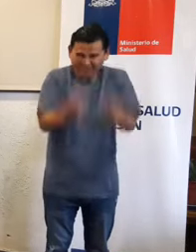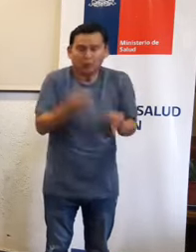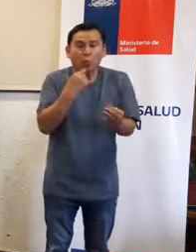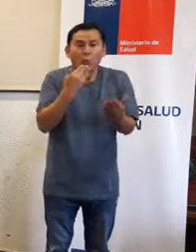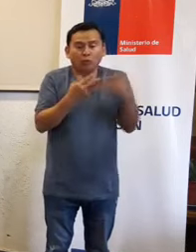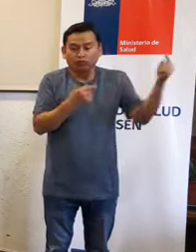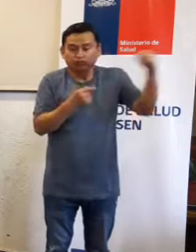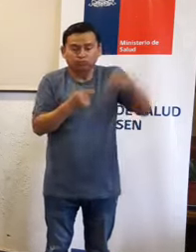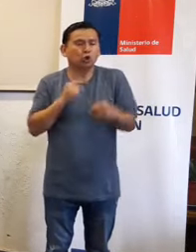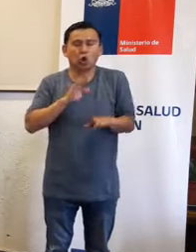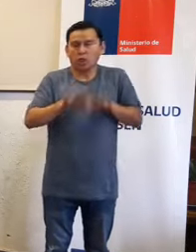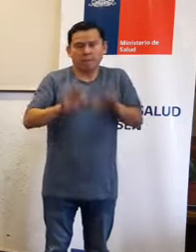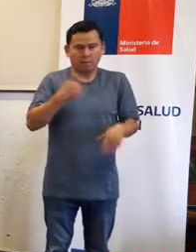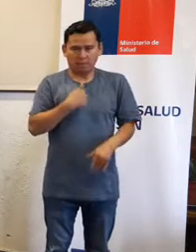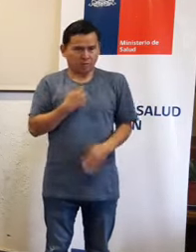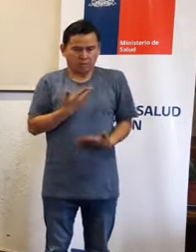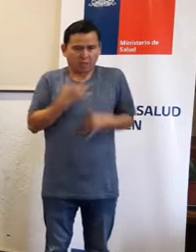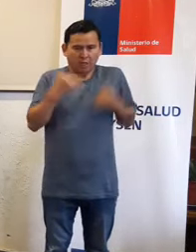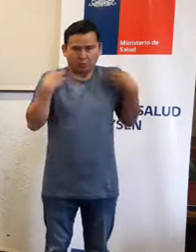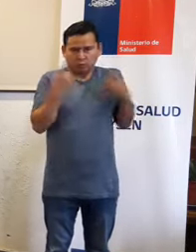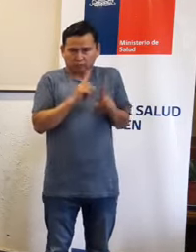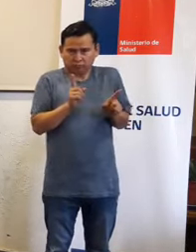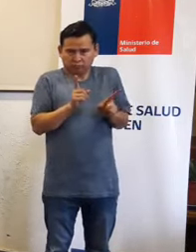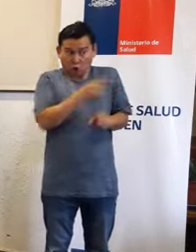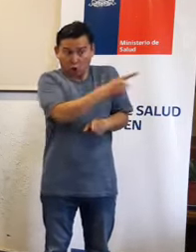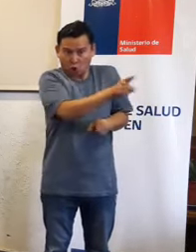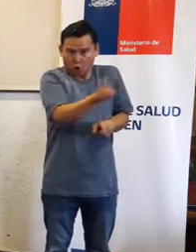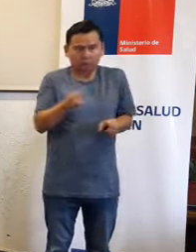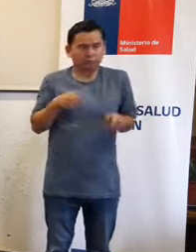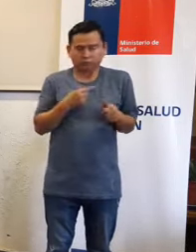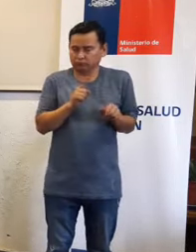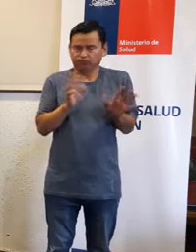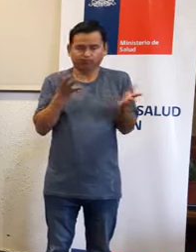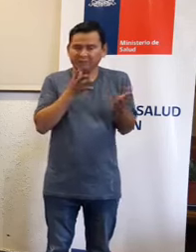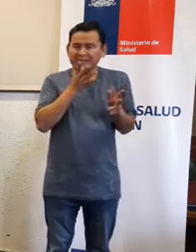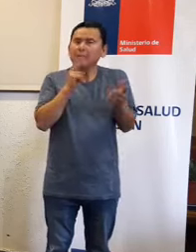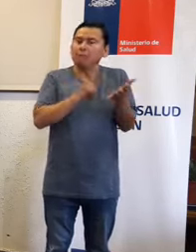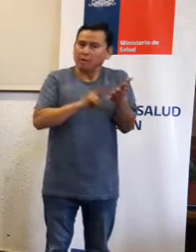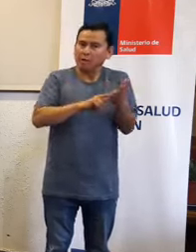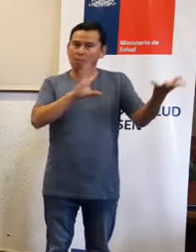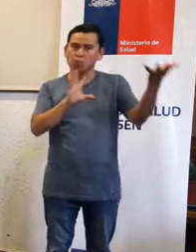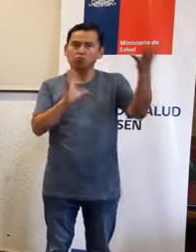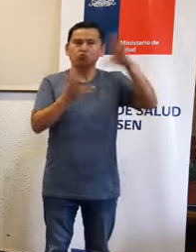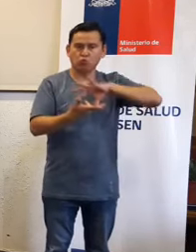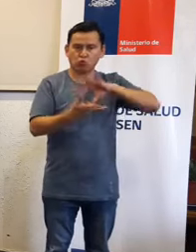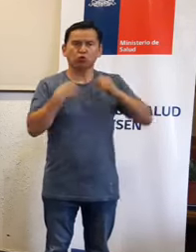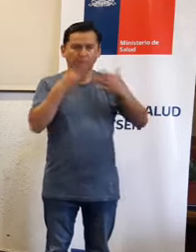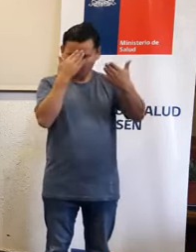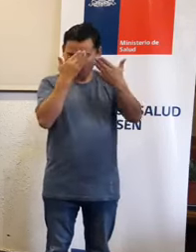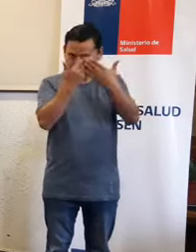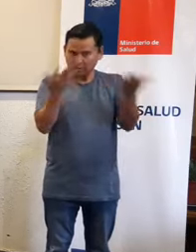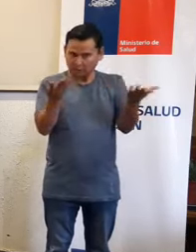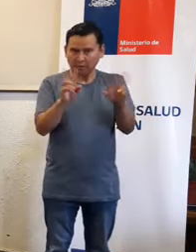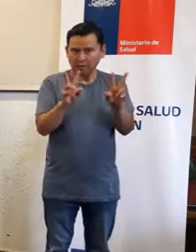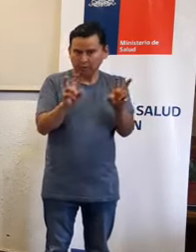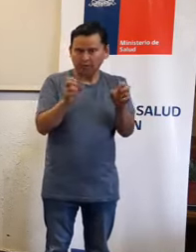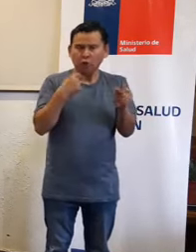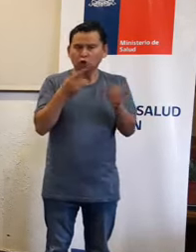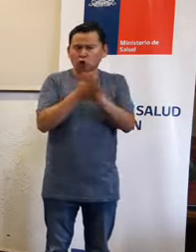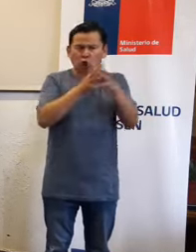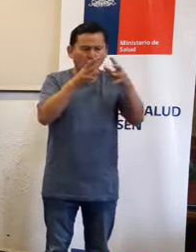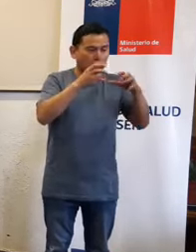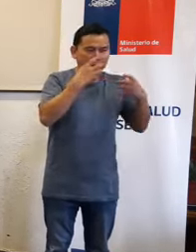porque no depende de mí, porque no depende de todos los esfuerzos que hagamos, sino que de una realidad mundial que hoy día estamos viviendo, donde todos los